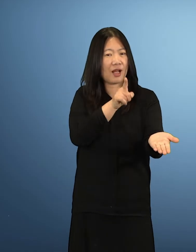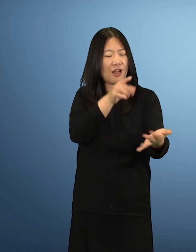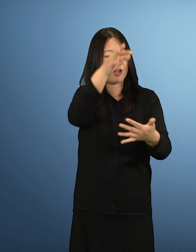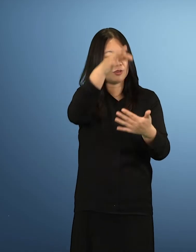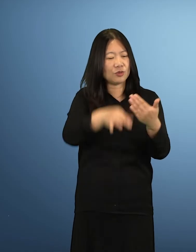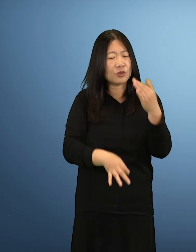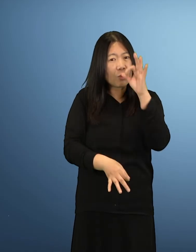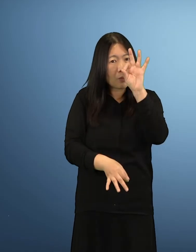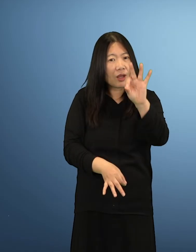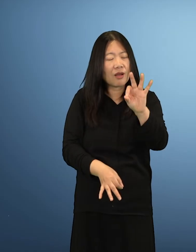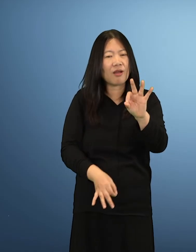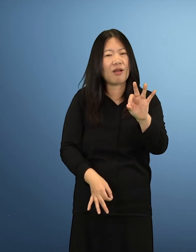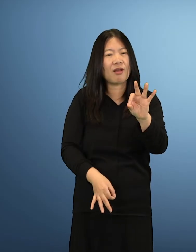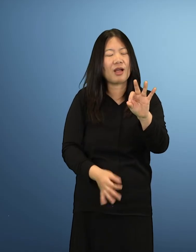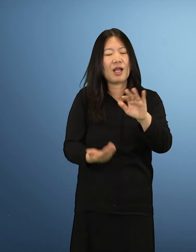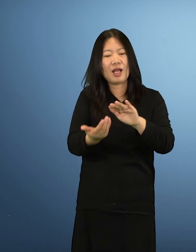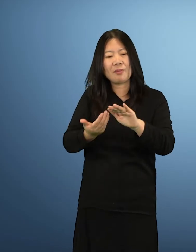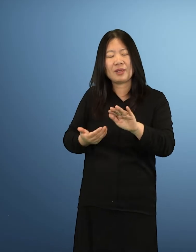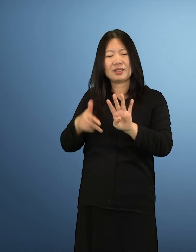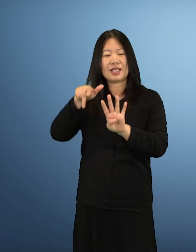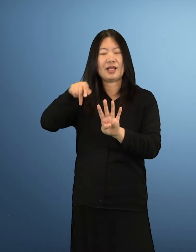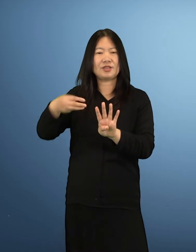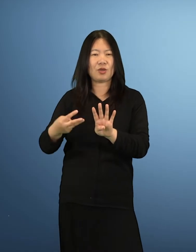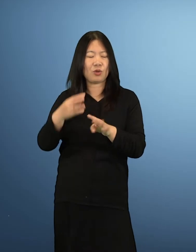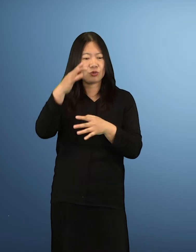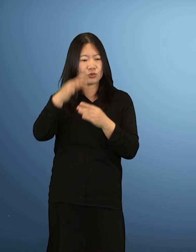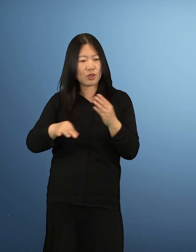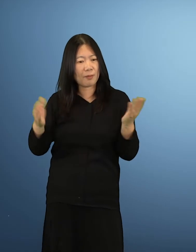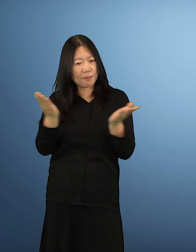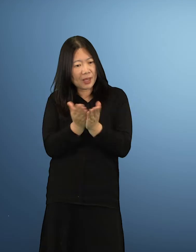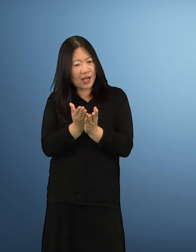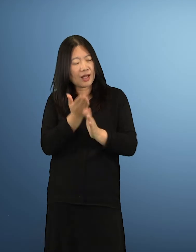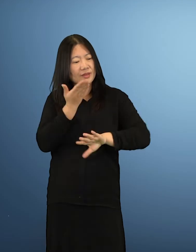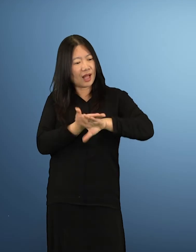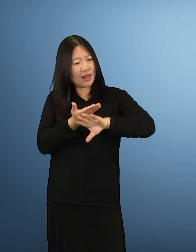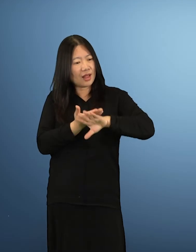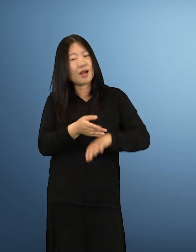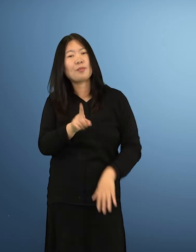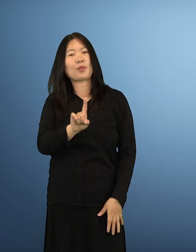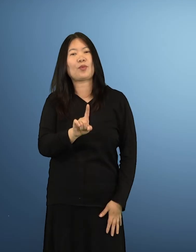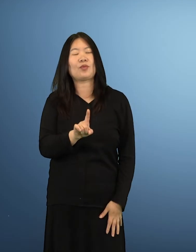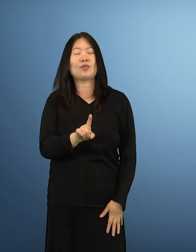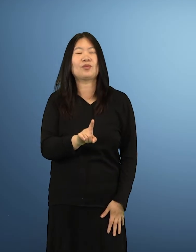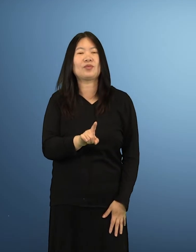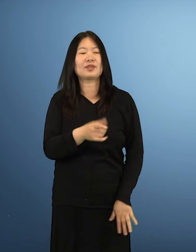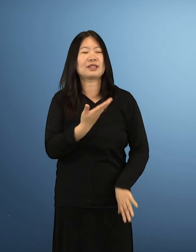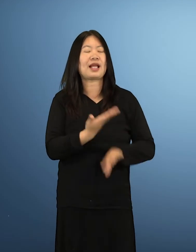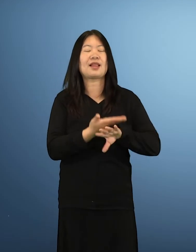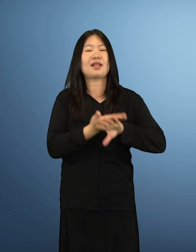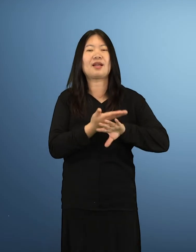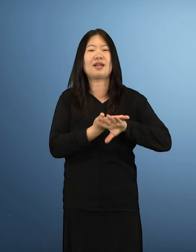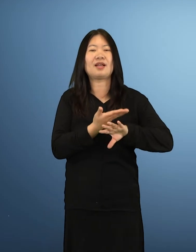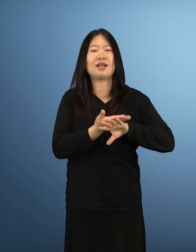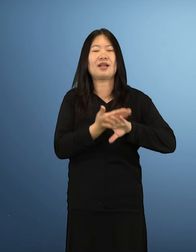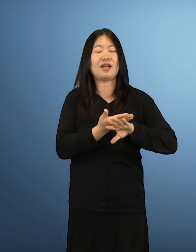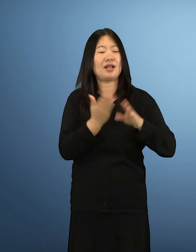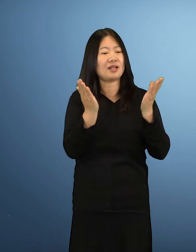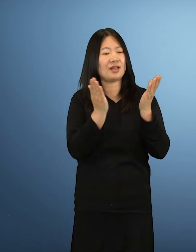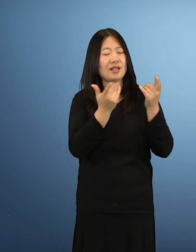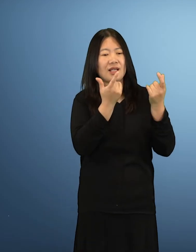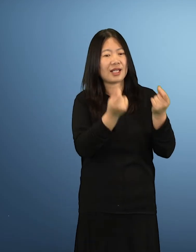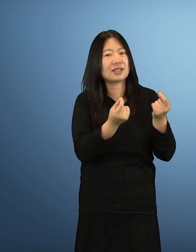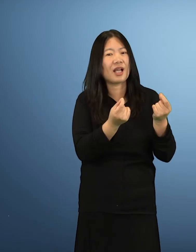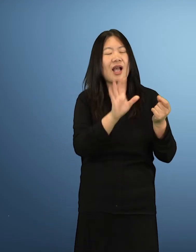앞에 4절의 순서와 같습니까? 다릅니까? 다르죠? 같질